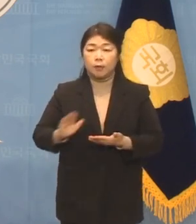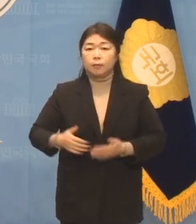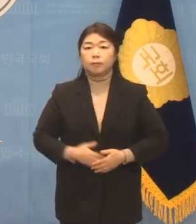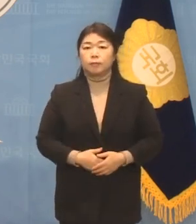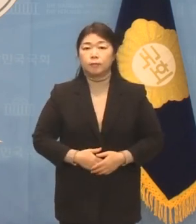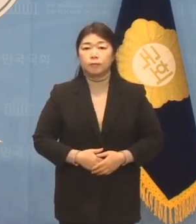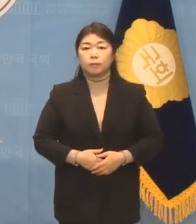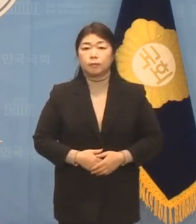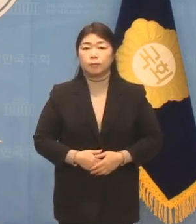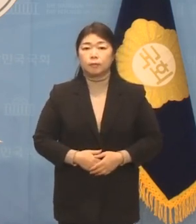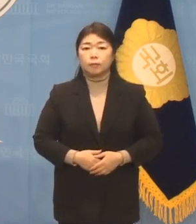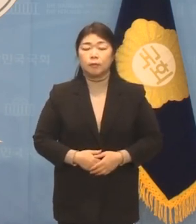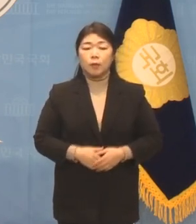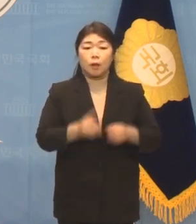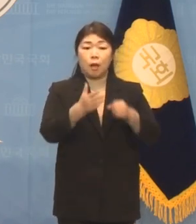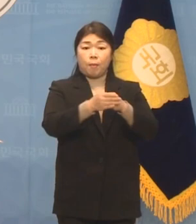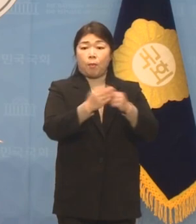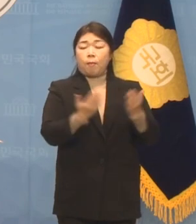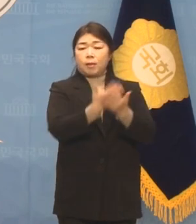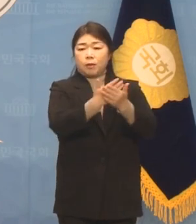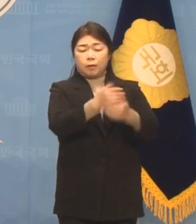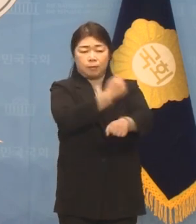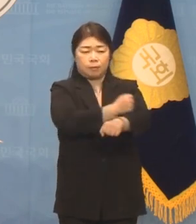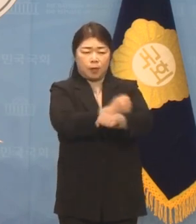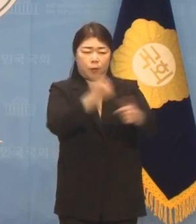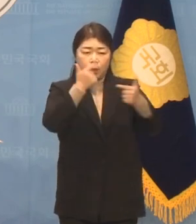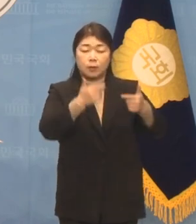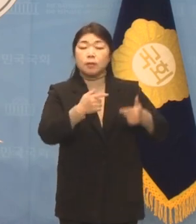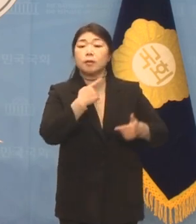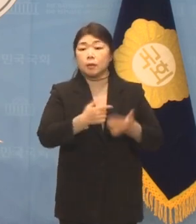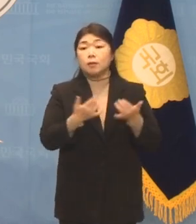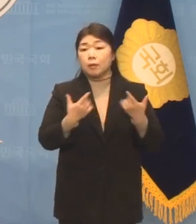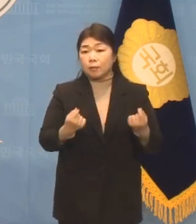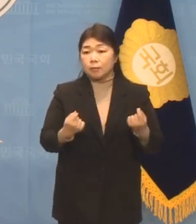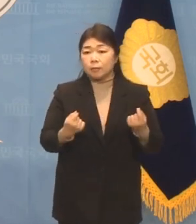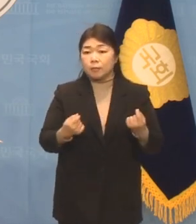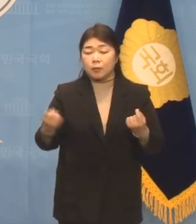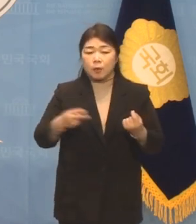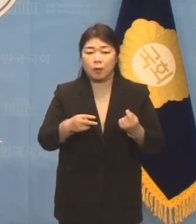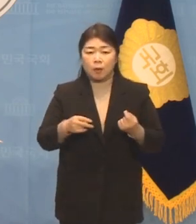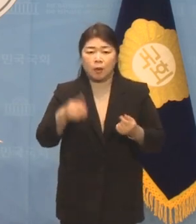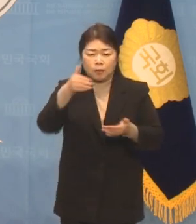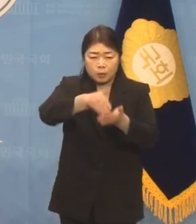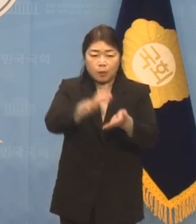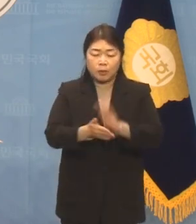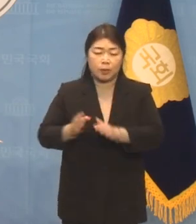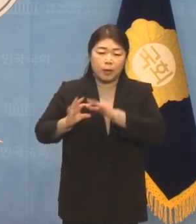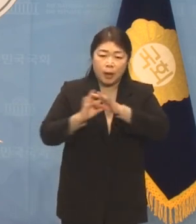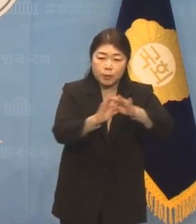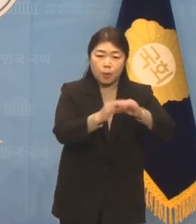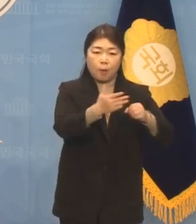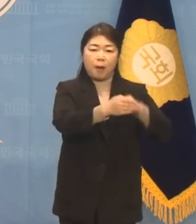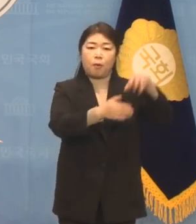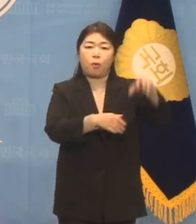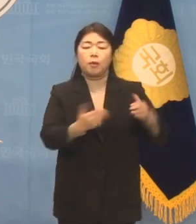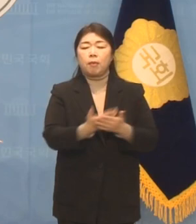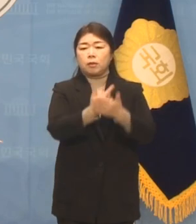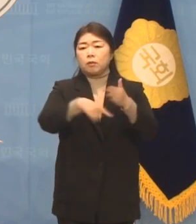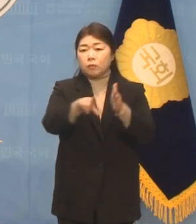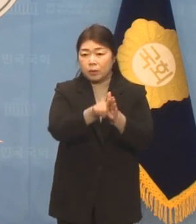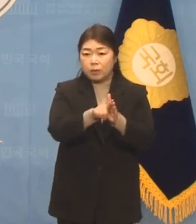마포 발전의 성과가 분명한 사람, 멈춤 없는 마포 발전을 이룰 수 있는